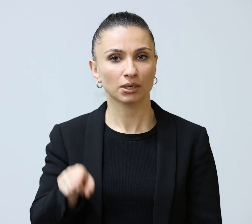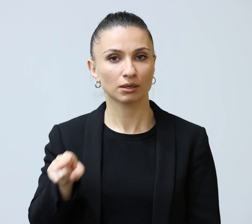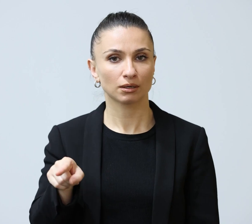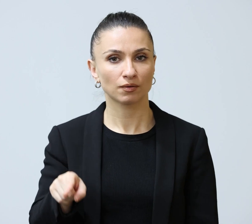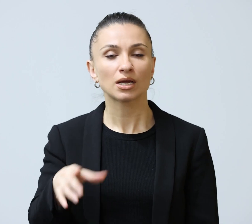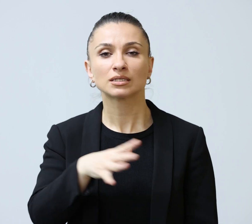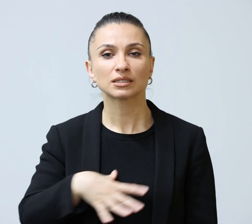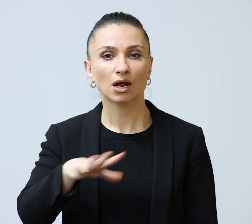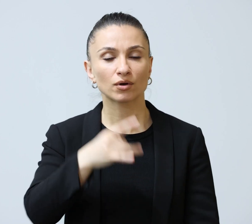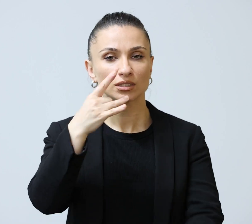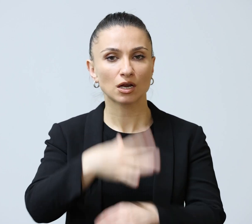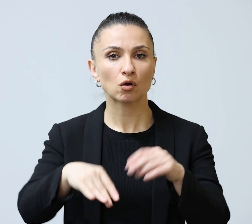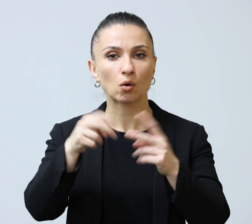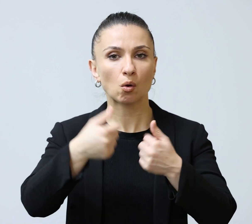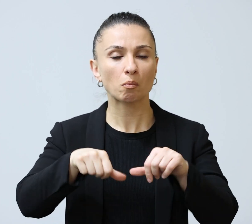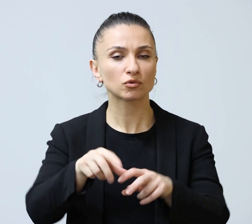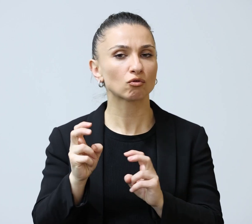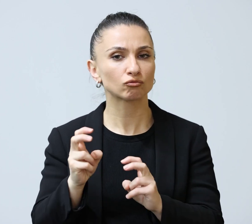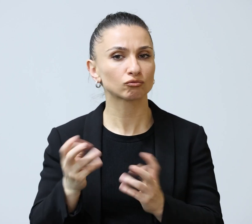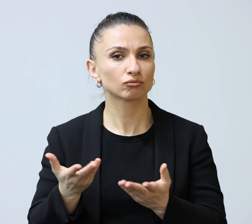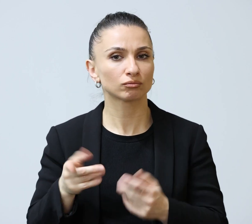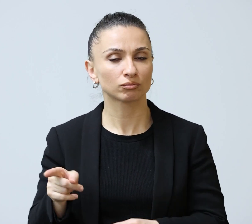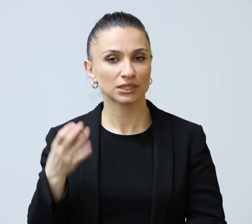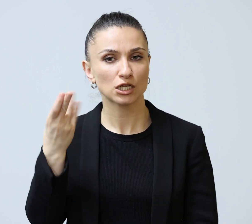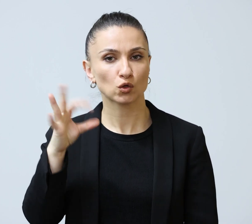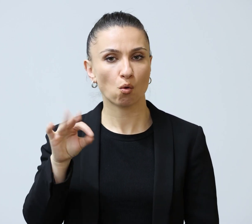Կուսակցություն, նմանատիպ մտքեր և համոզմունքներ ունեցող մարդկանց խումբ։